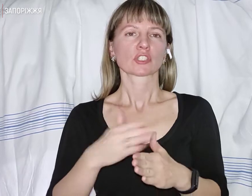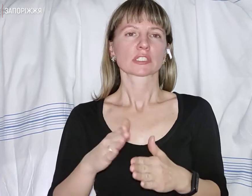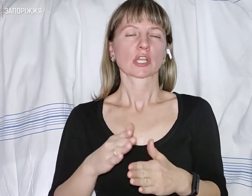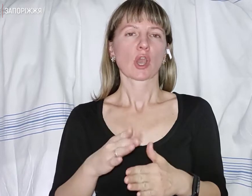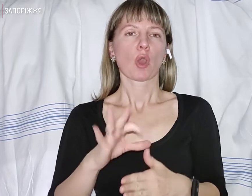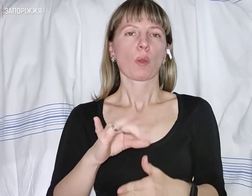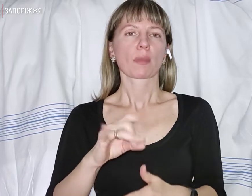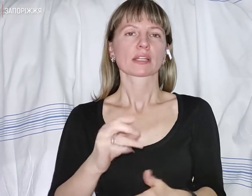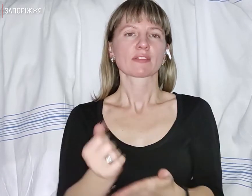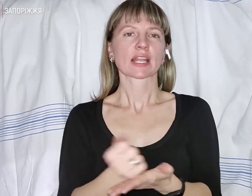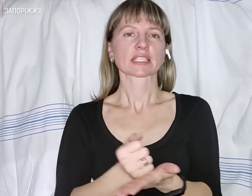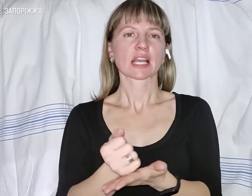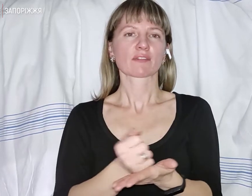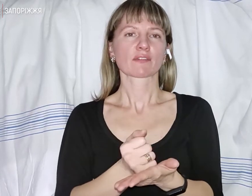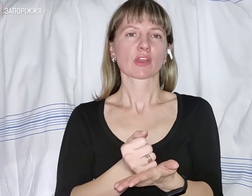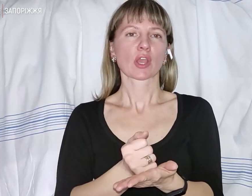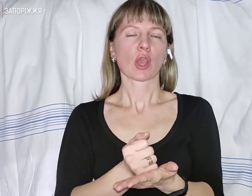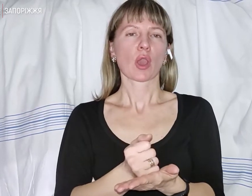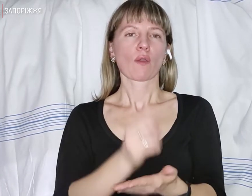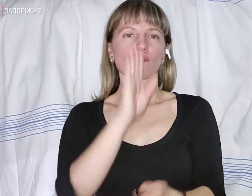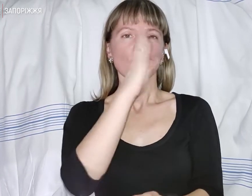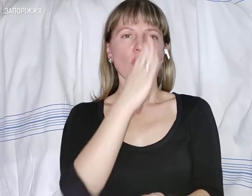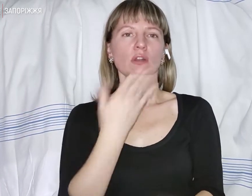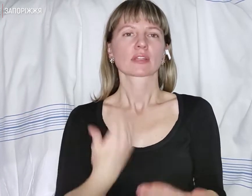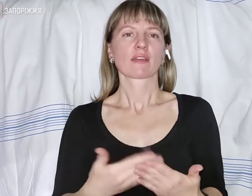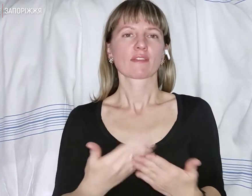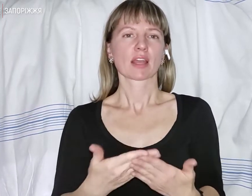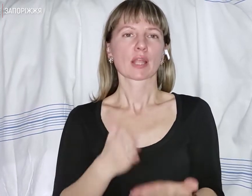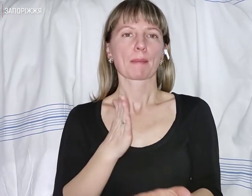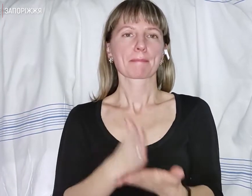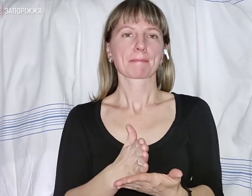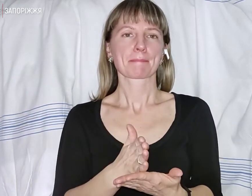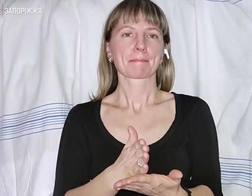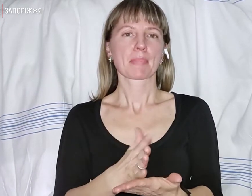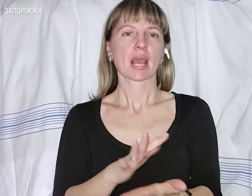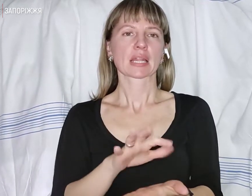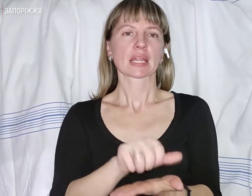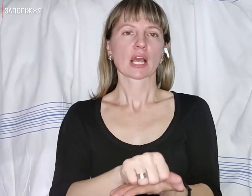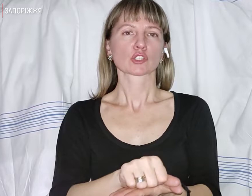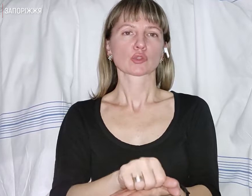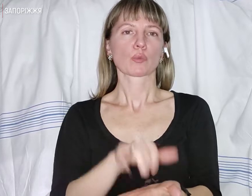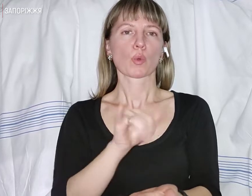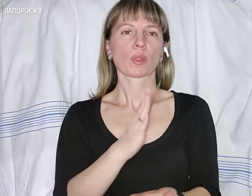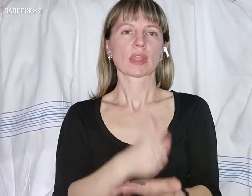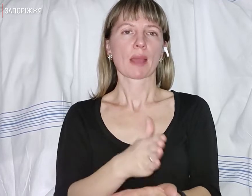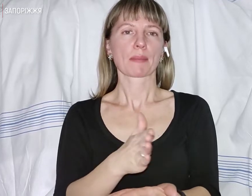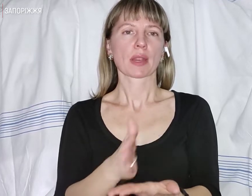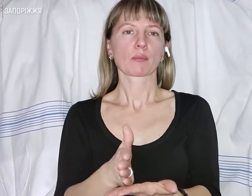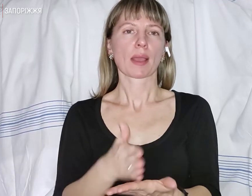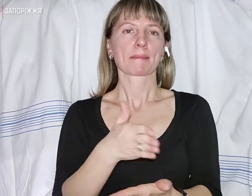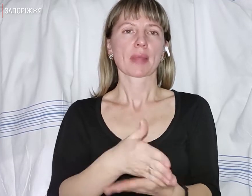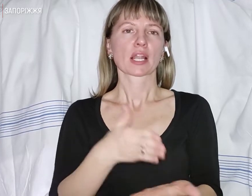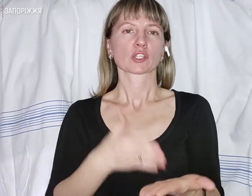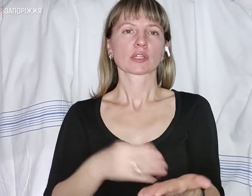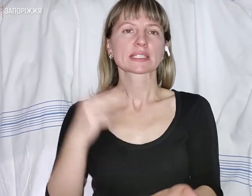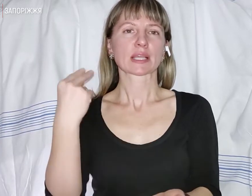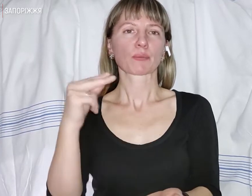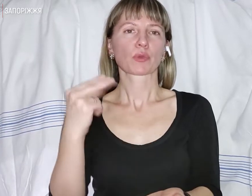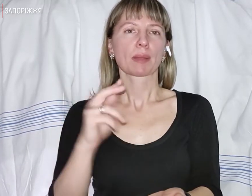я не могу. Будет у меня нервировать. У меня сосиски за малой тоже есть. Да, ну, вот, вот, попробуй, телефон тебе передать. Пока